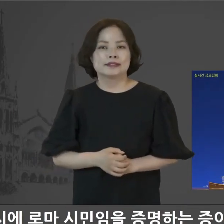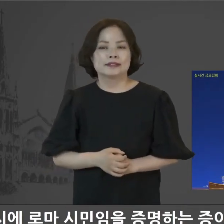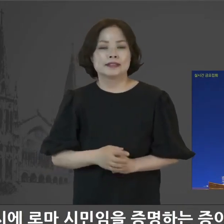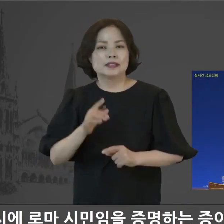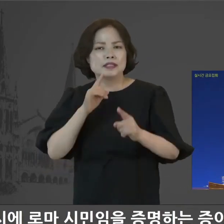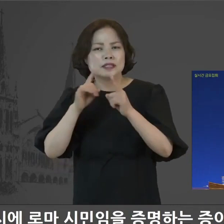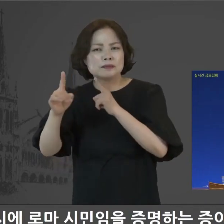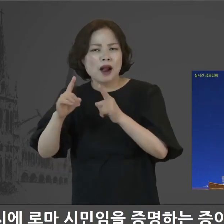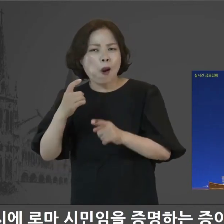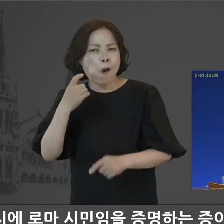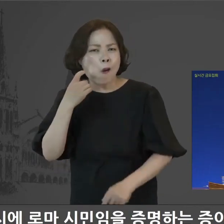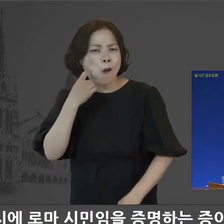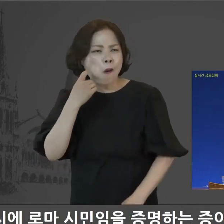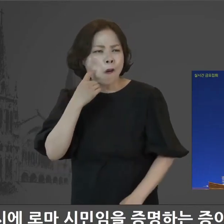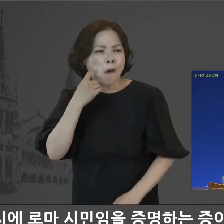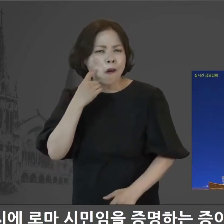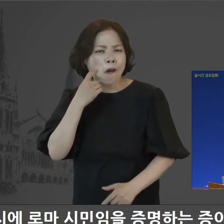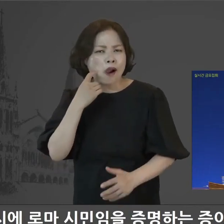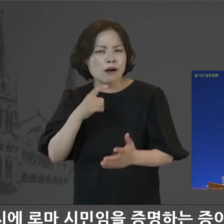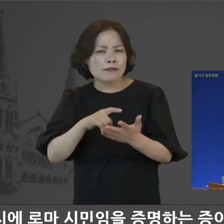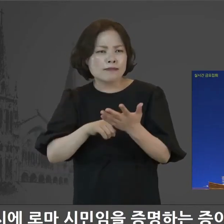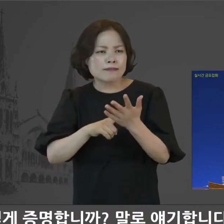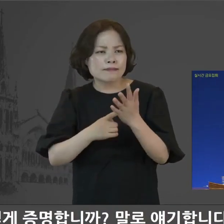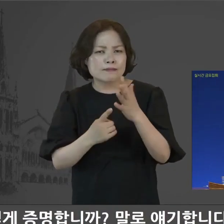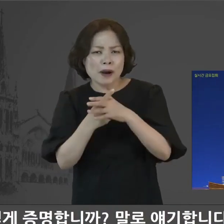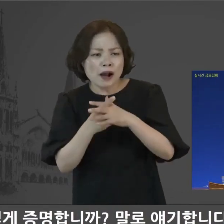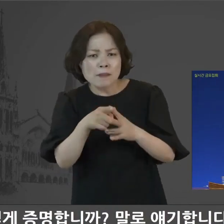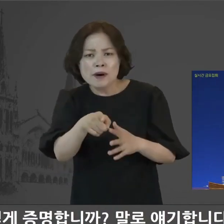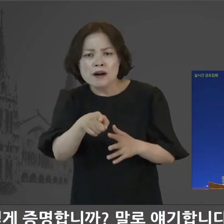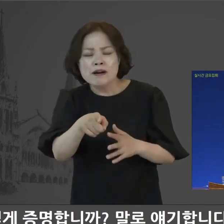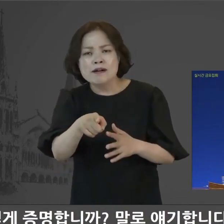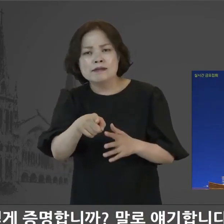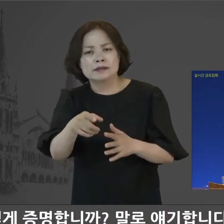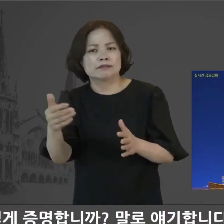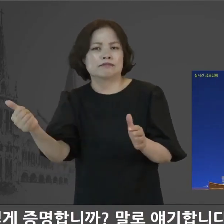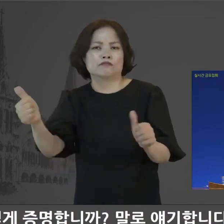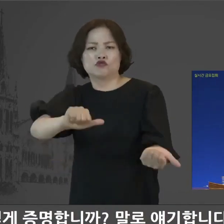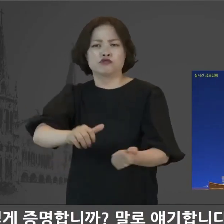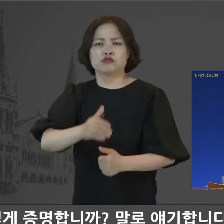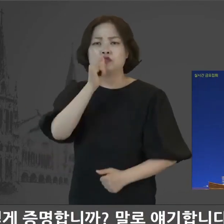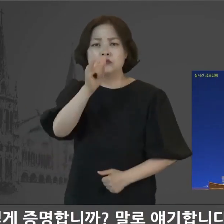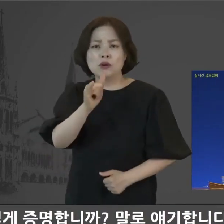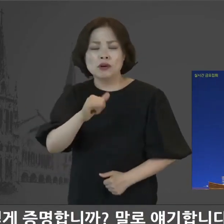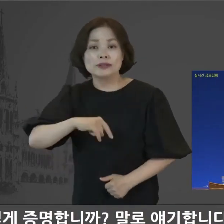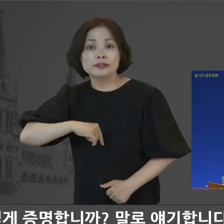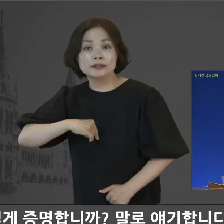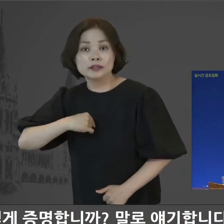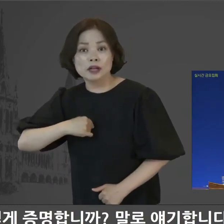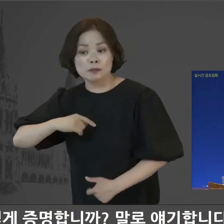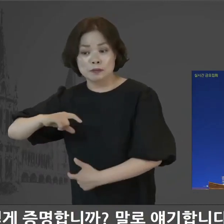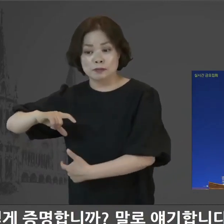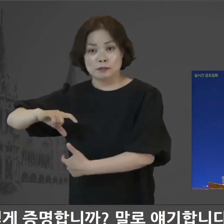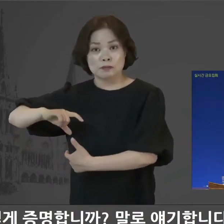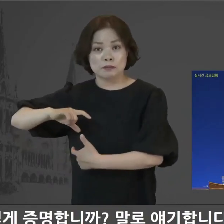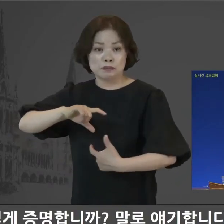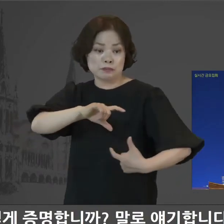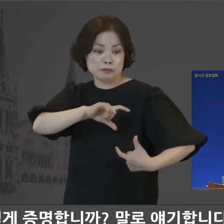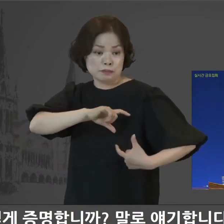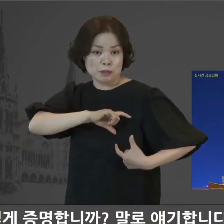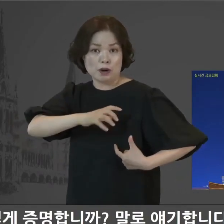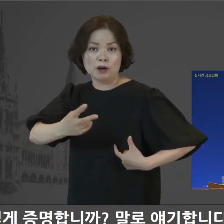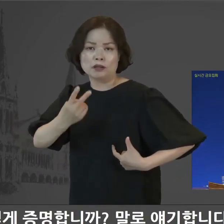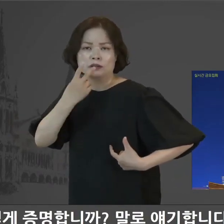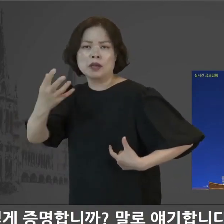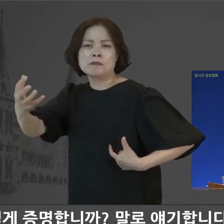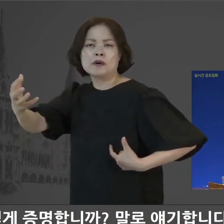이 말을 거짓말하는 게 들통났다, 이건 바로 끝장나는 겁니다. 자기의 명예를 걸고